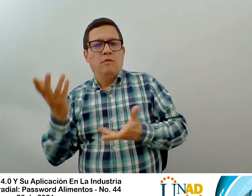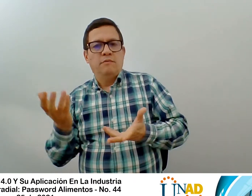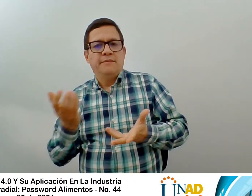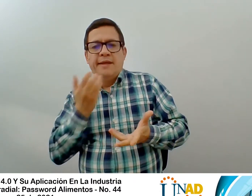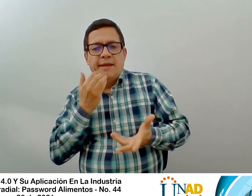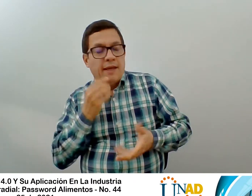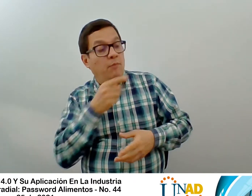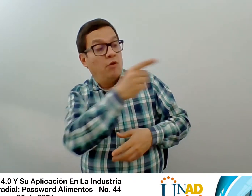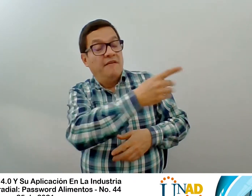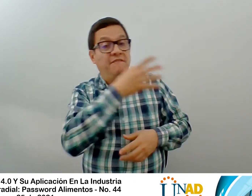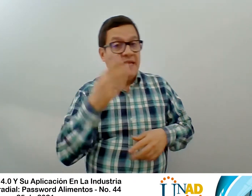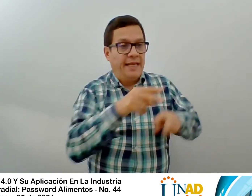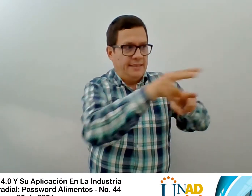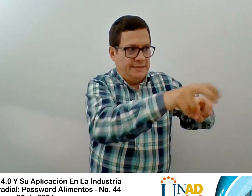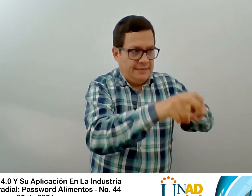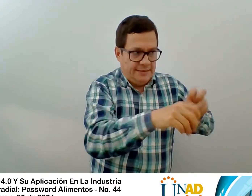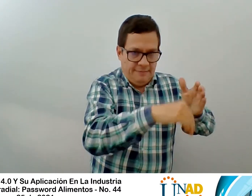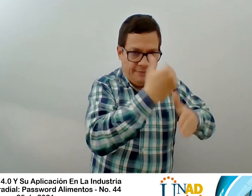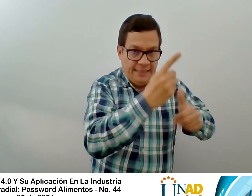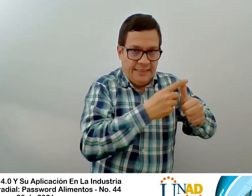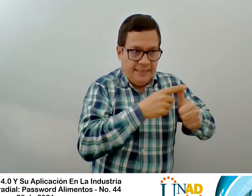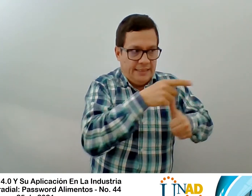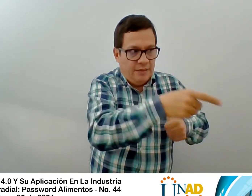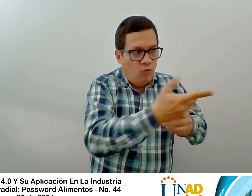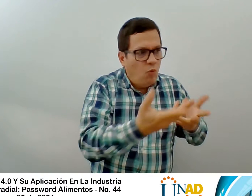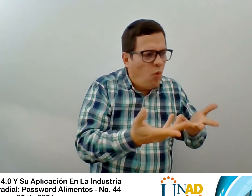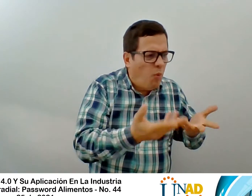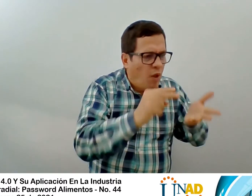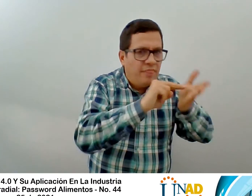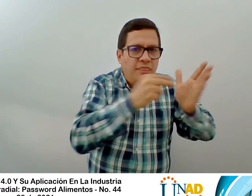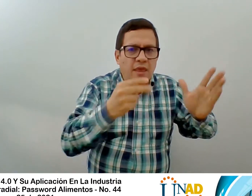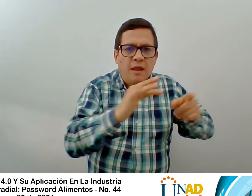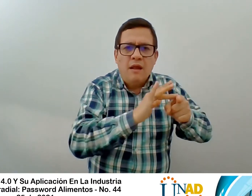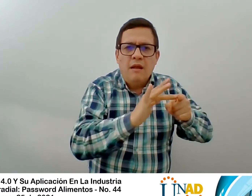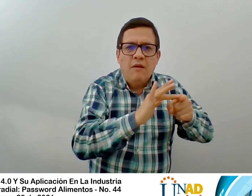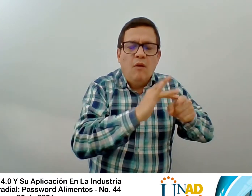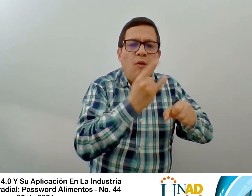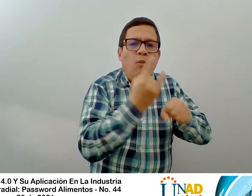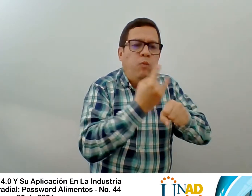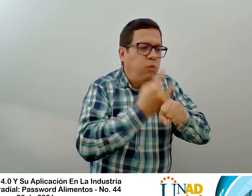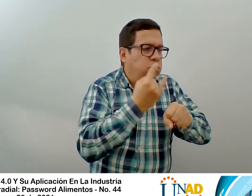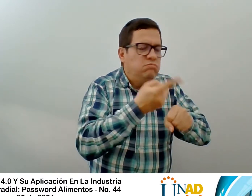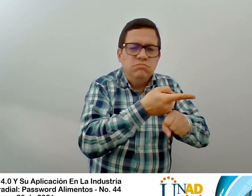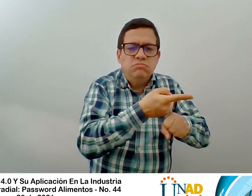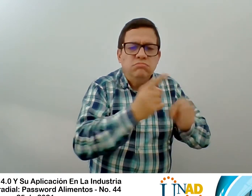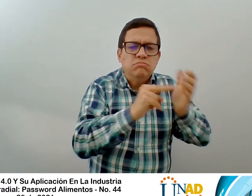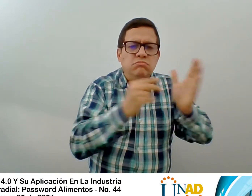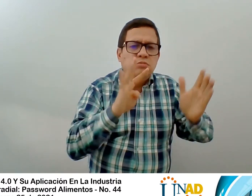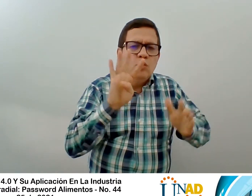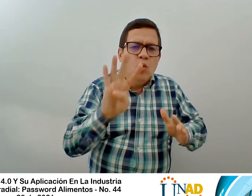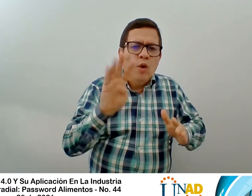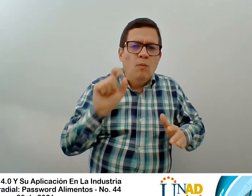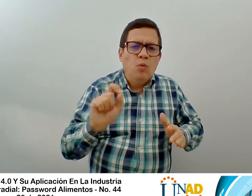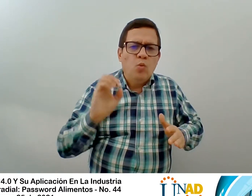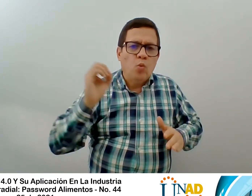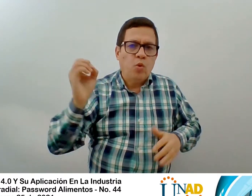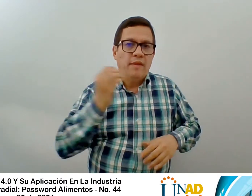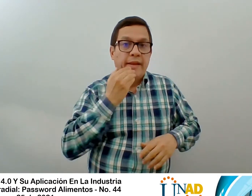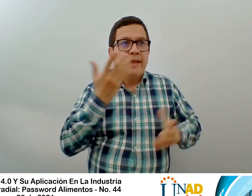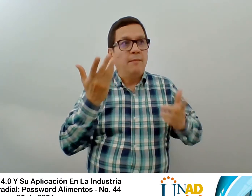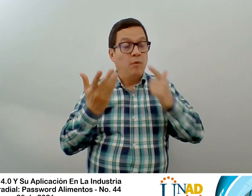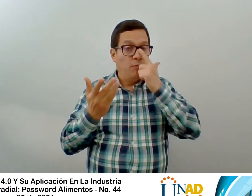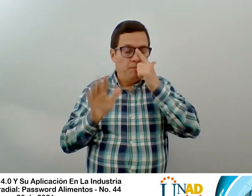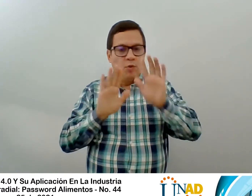realizar nuestro campesino a los cultivos y la materia prima. ¿Y cómo intervienen allí las tecnologías